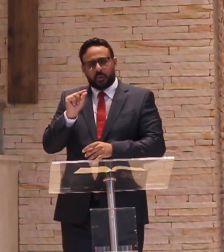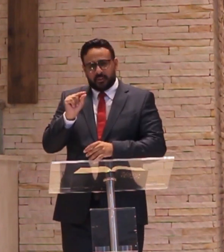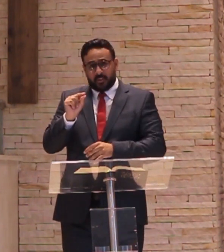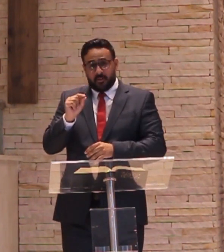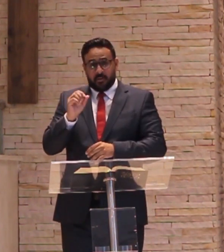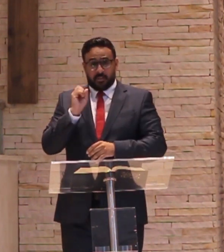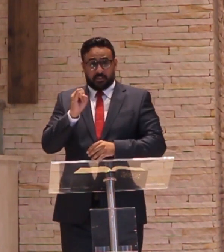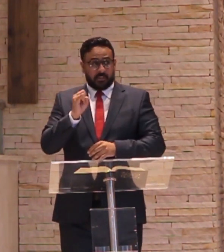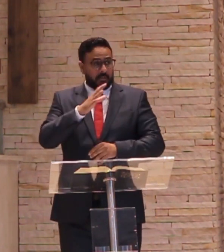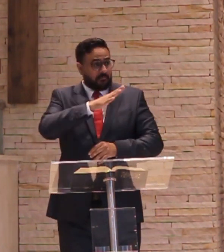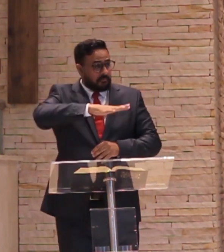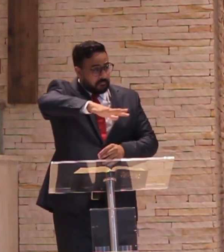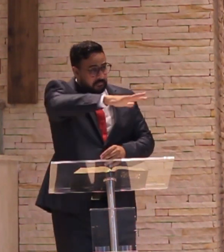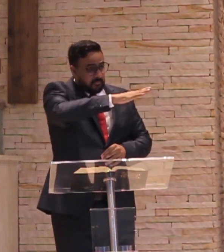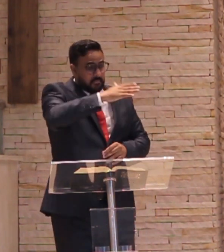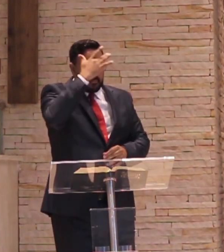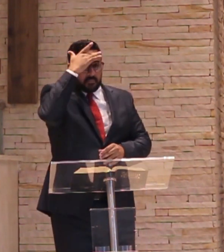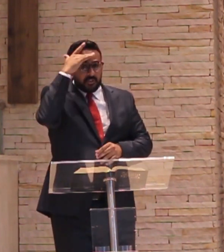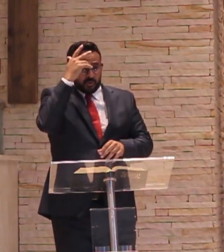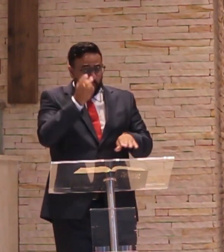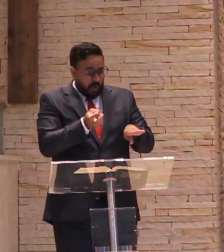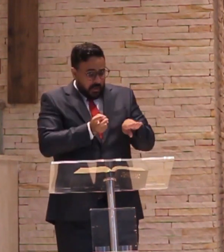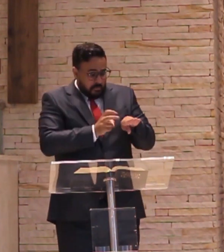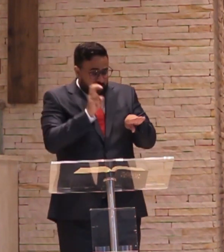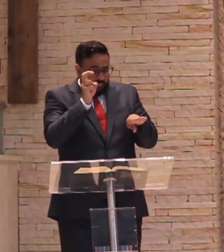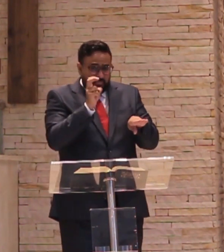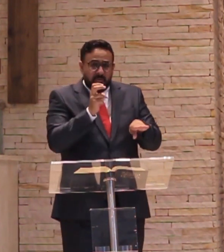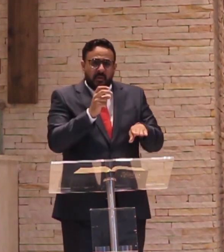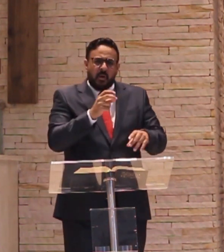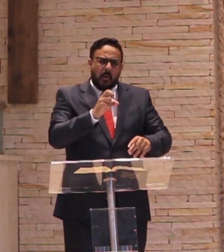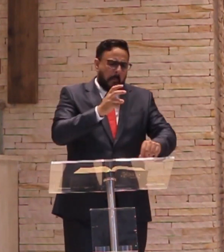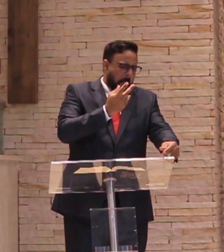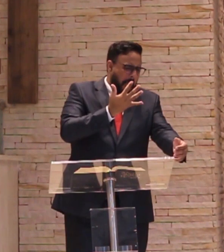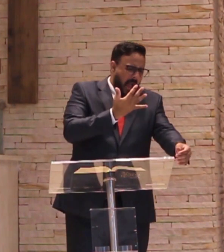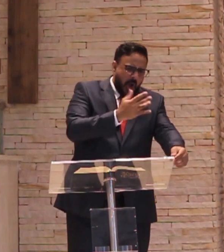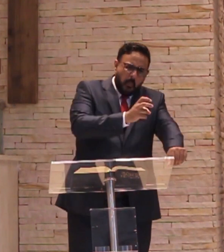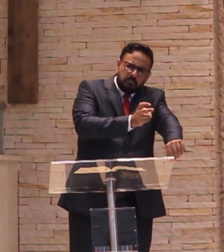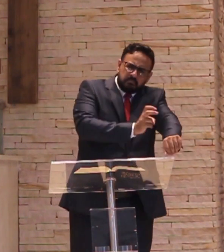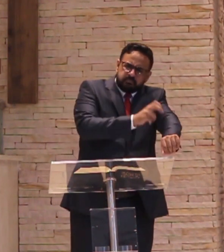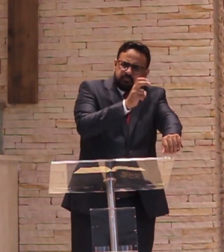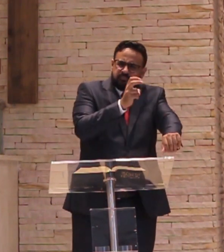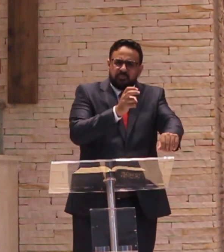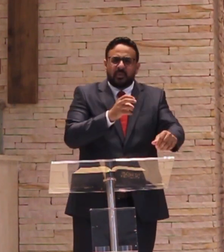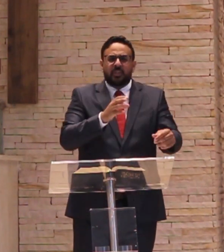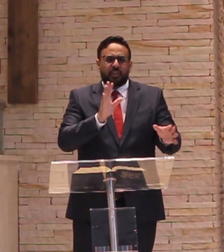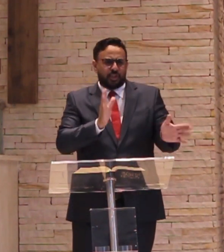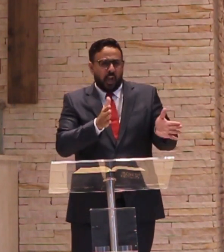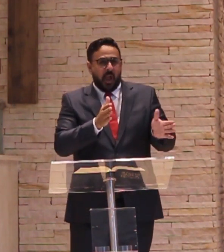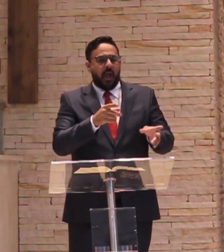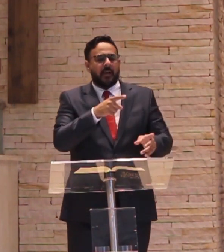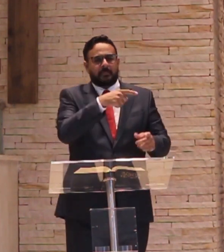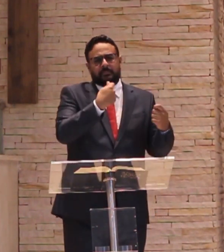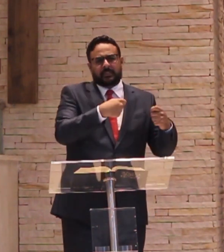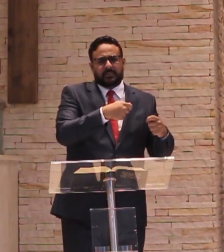bronze. Isso representava que aquele monumento,